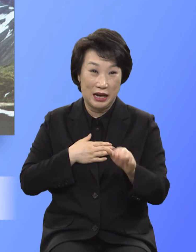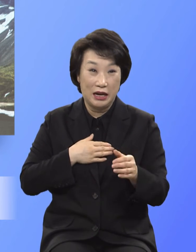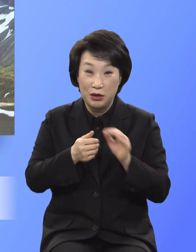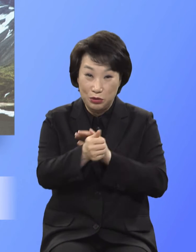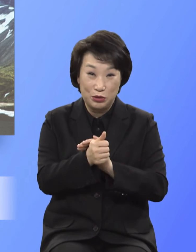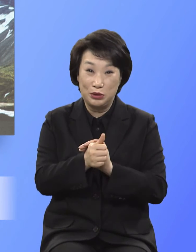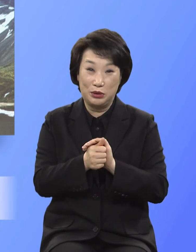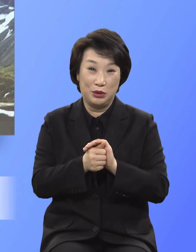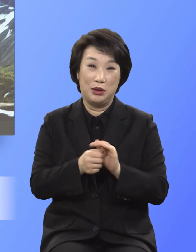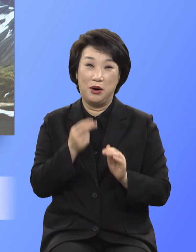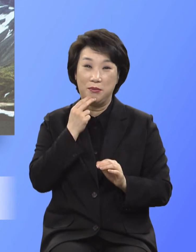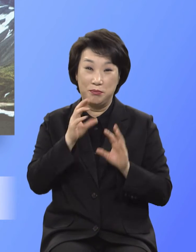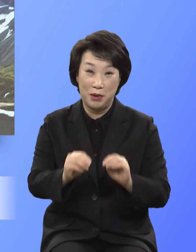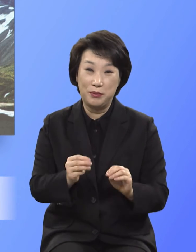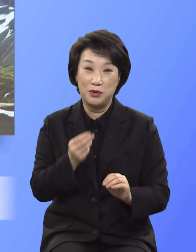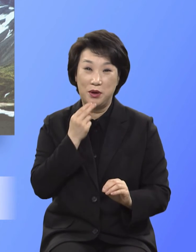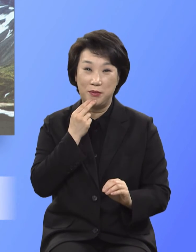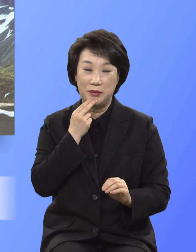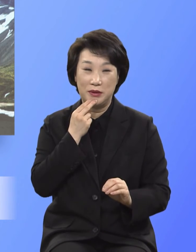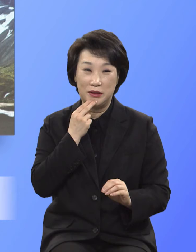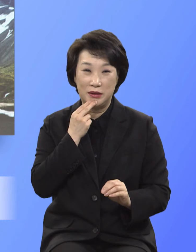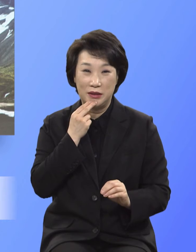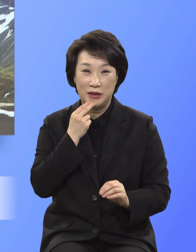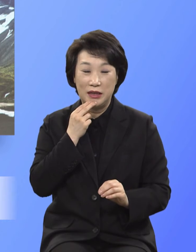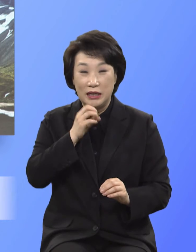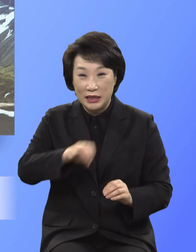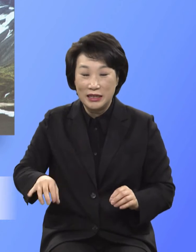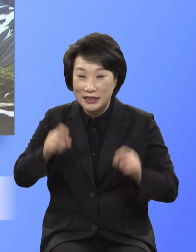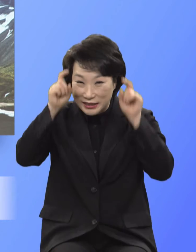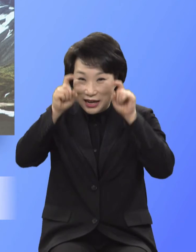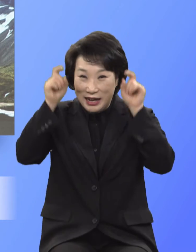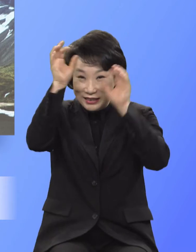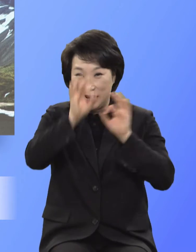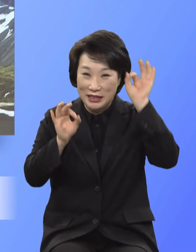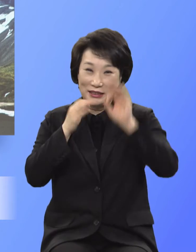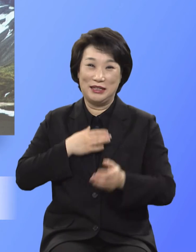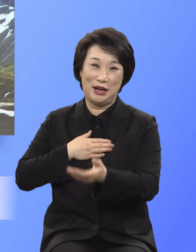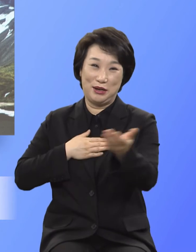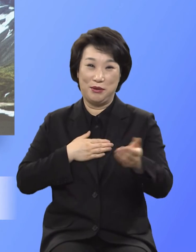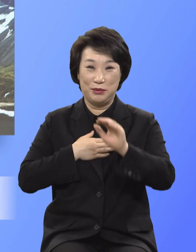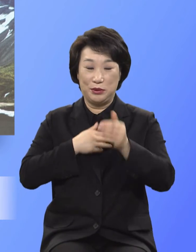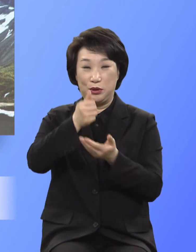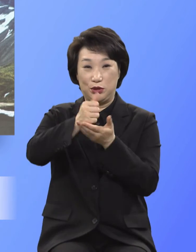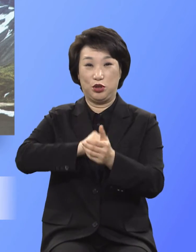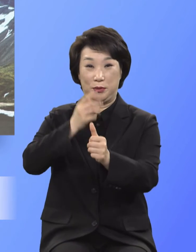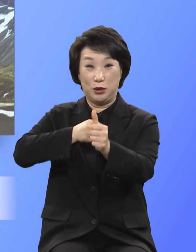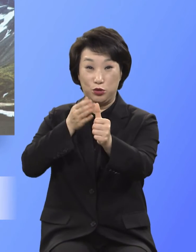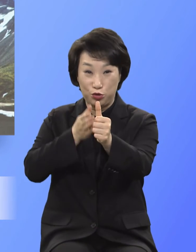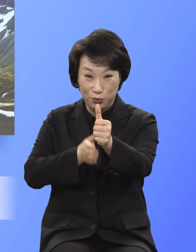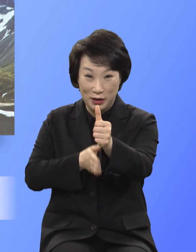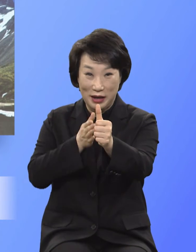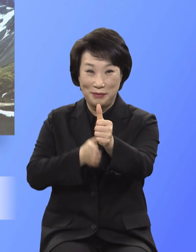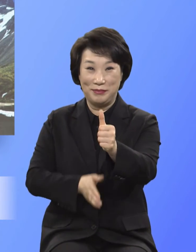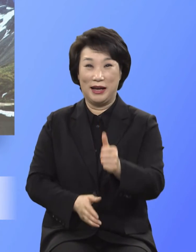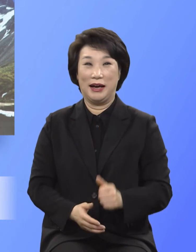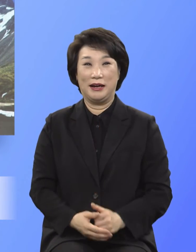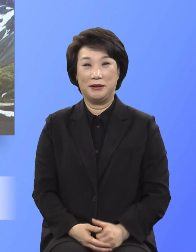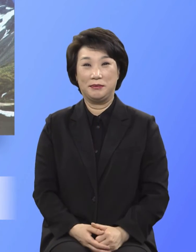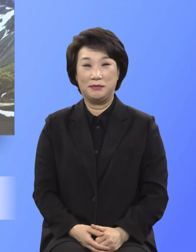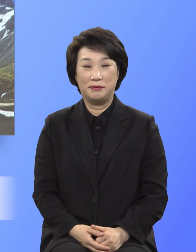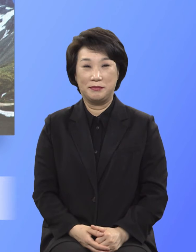후퇴가 없는, 중단이 없는 이른 양을 찾아내는 여러분 되기를 주님의 이름으로 축복합니다.